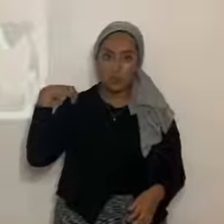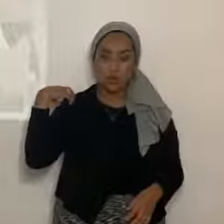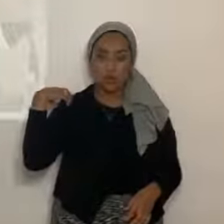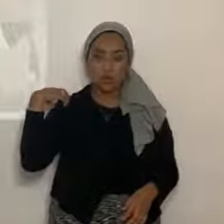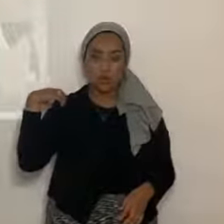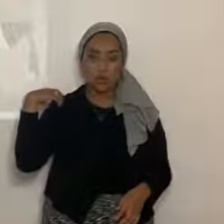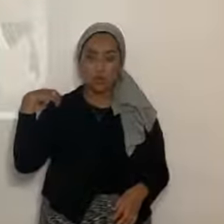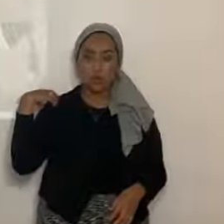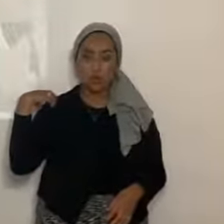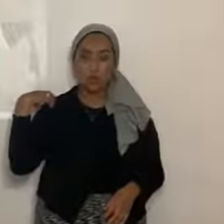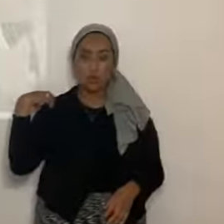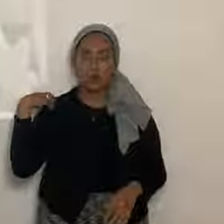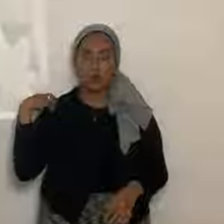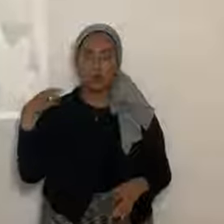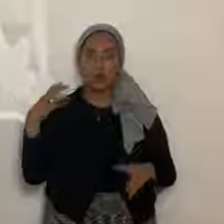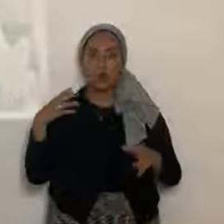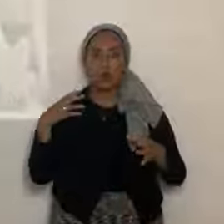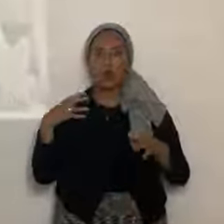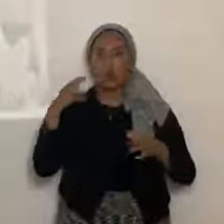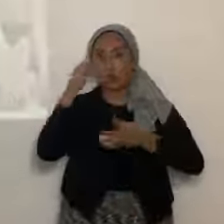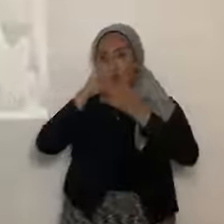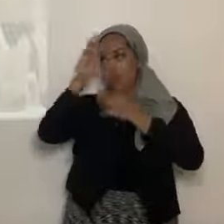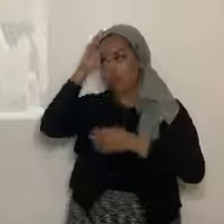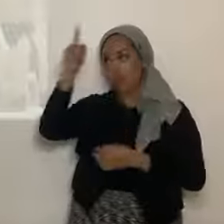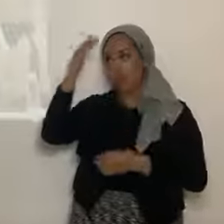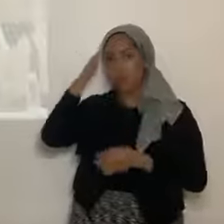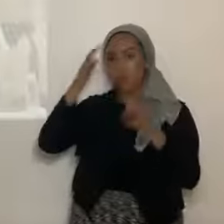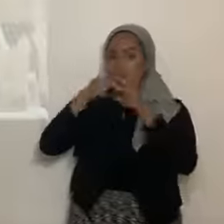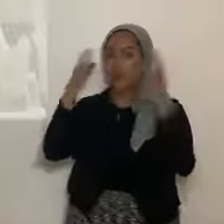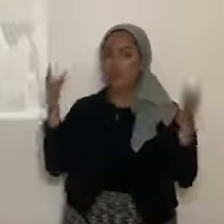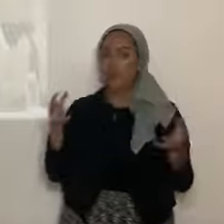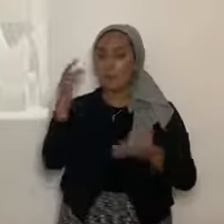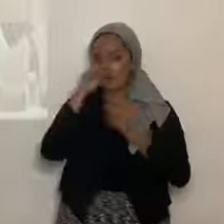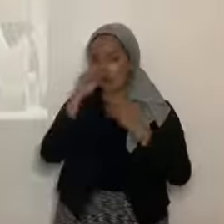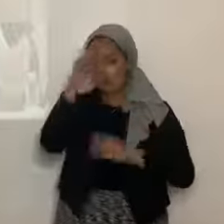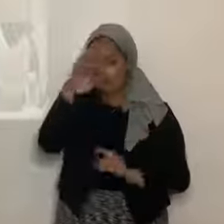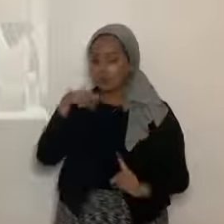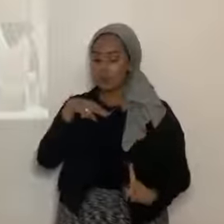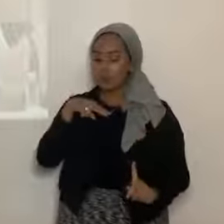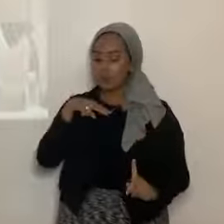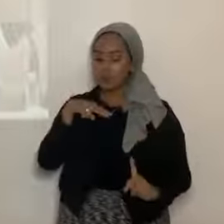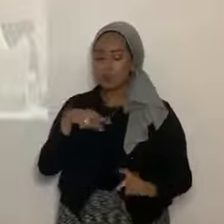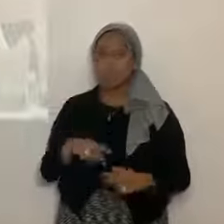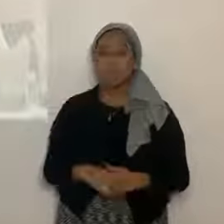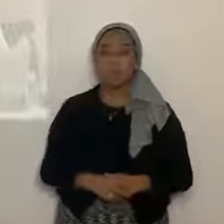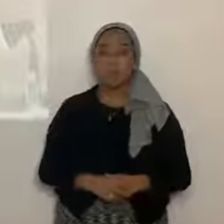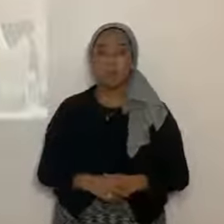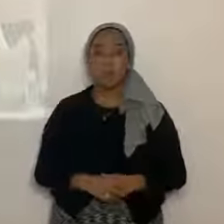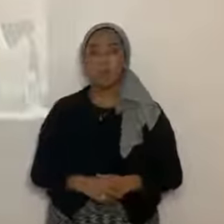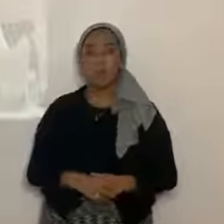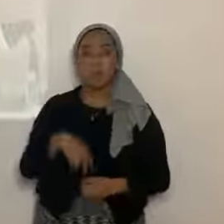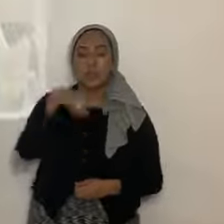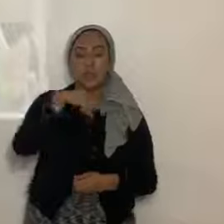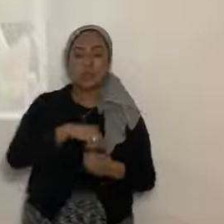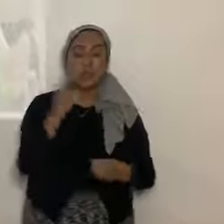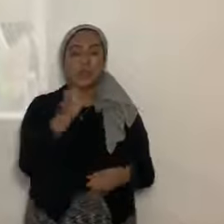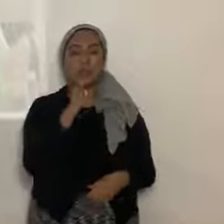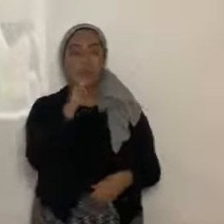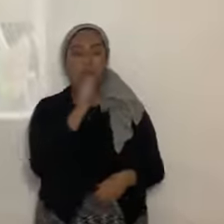cuenta mucho para el Eterno. Ya lo leímos. Entonces, en la verdad única, tú tienes, la verdad única es